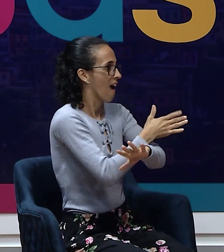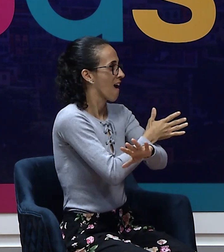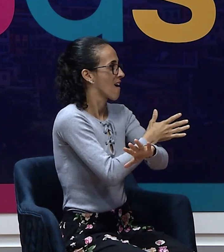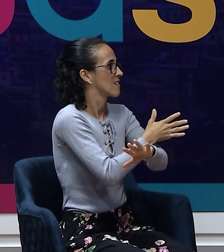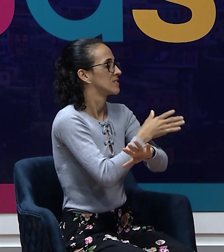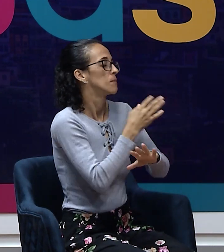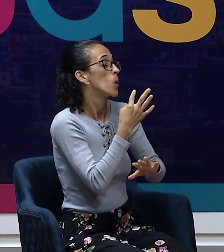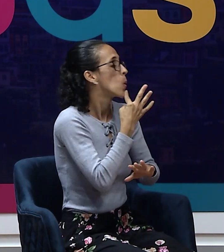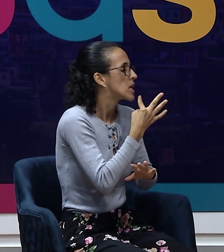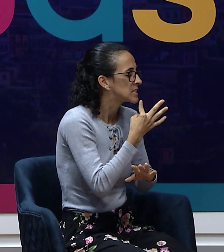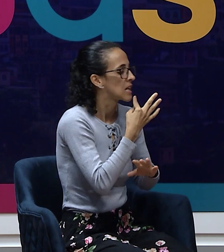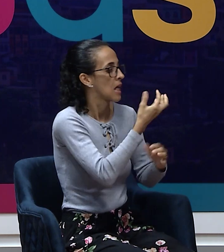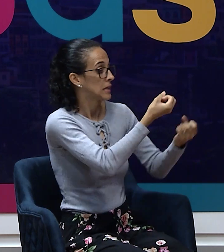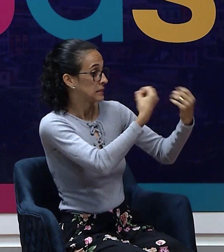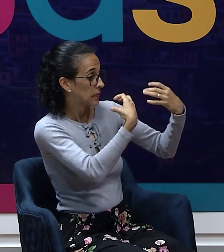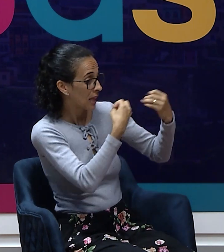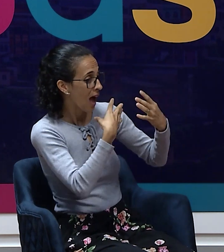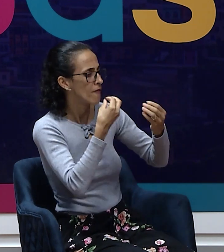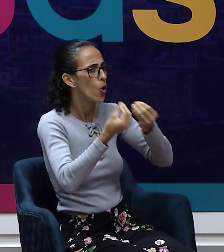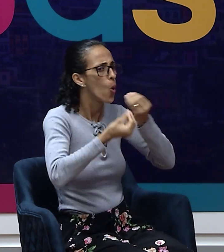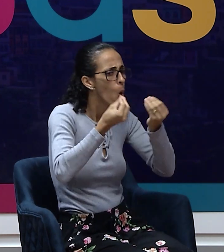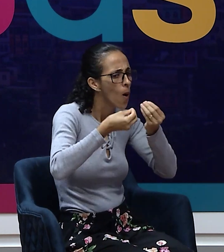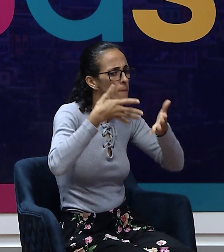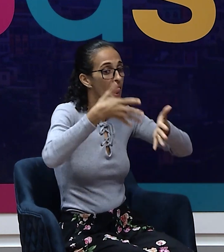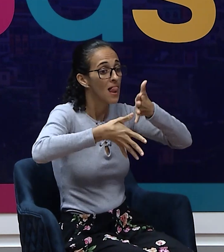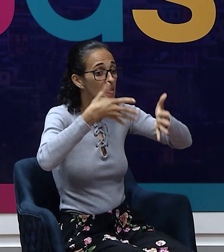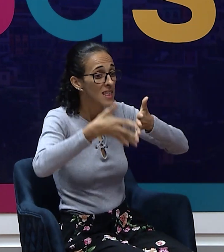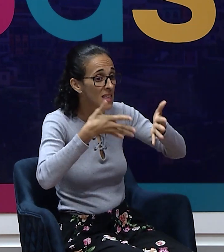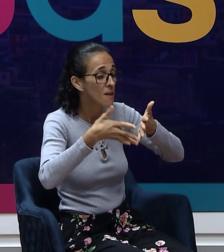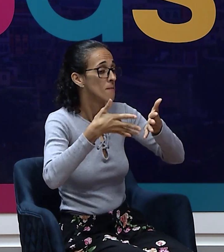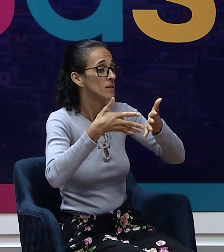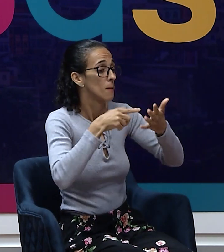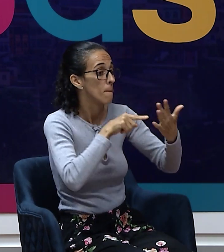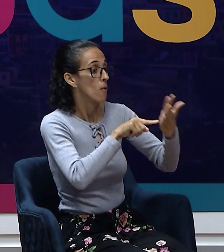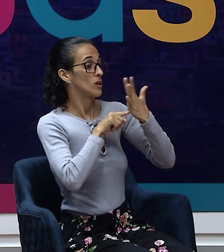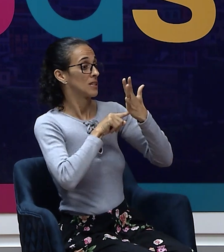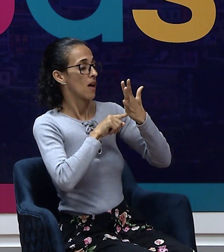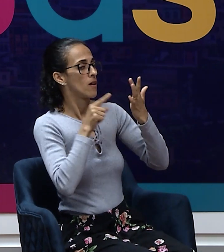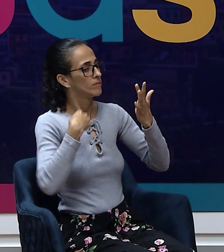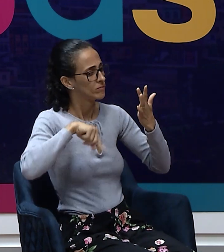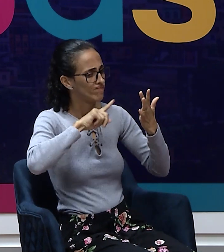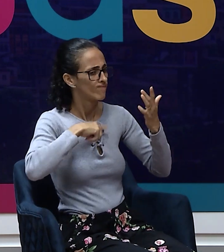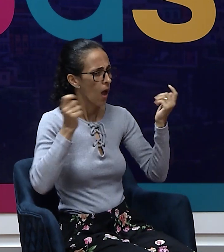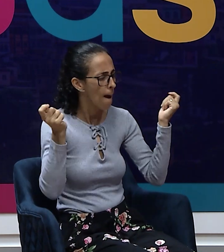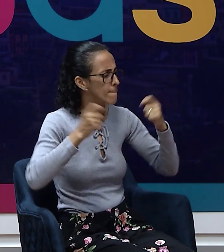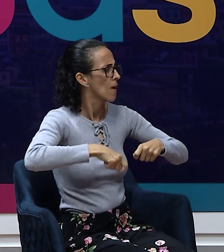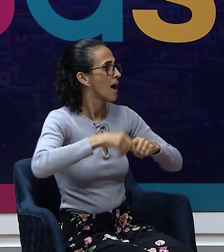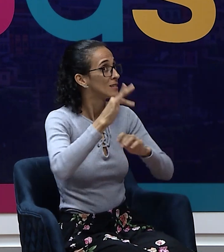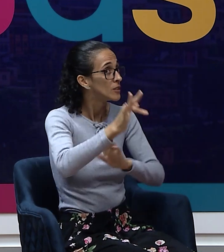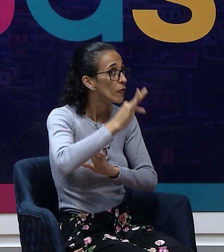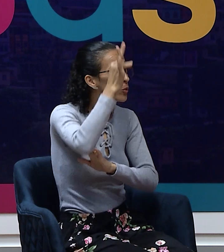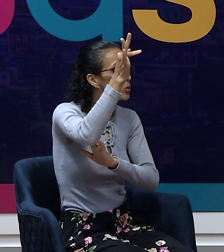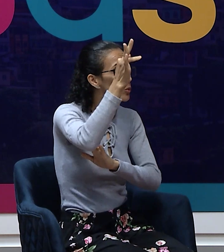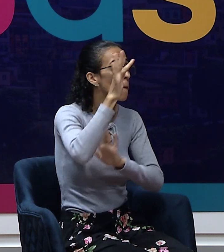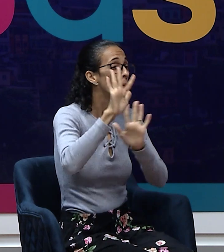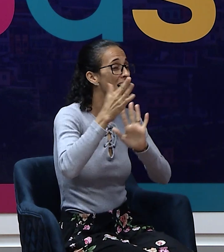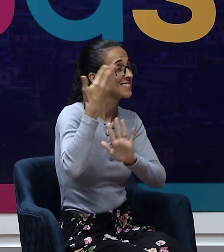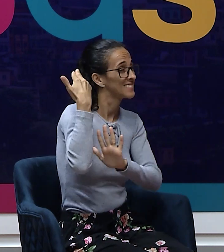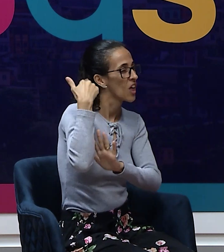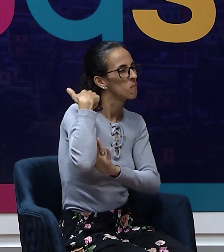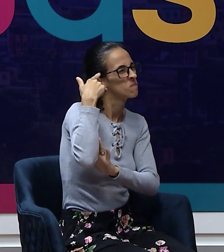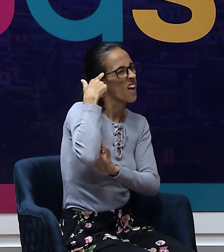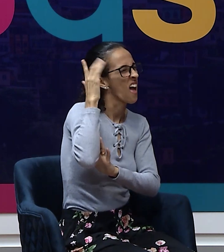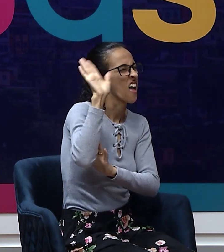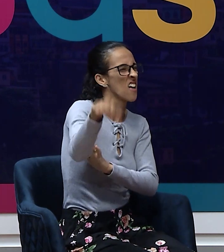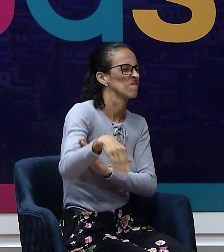a madrinha dele, e ela acompanhou isso, ela já conhecia, então ela começou a nos ensinar Libras e mostrar que a gente tinha uma língua, que a gente